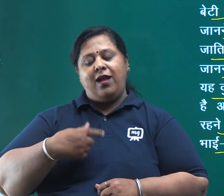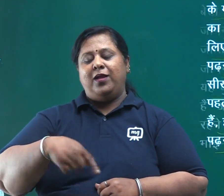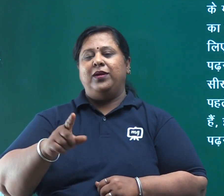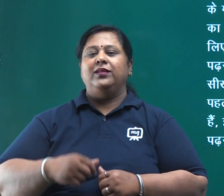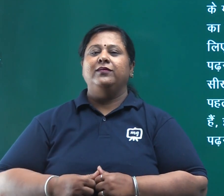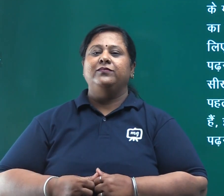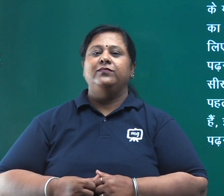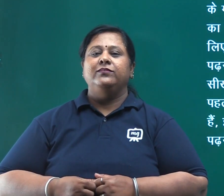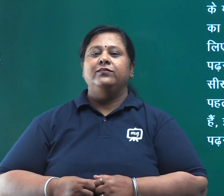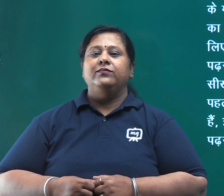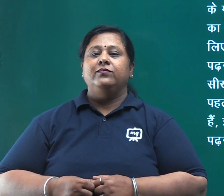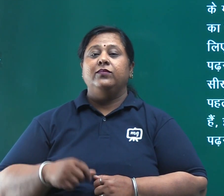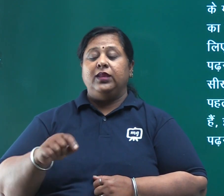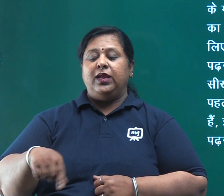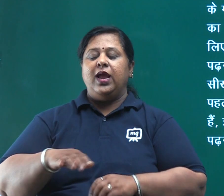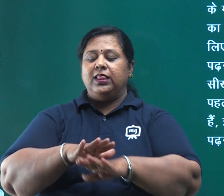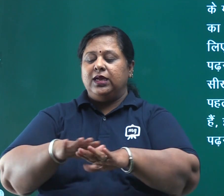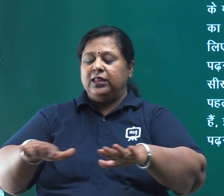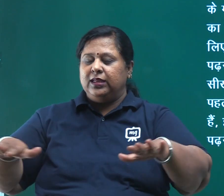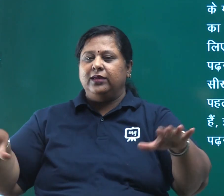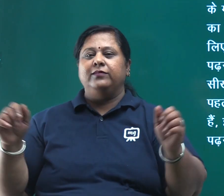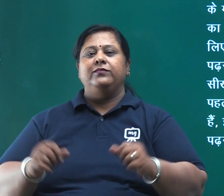हैं। यह धरती